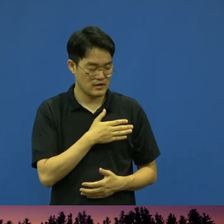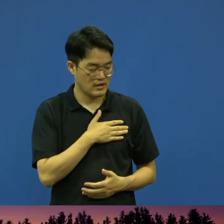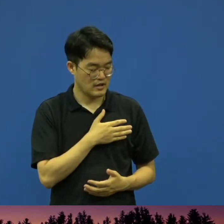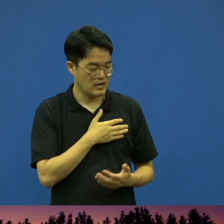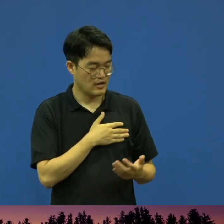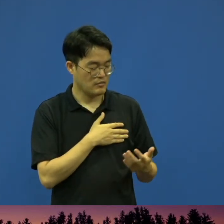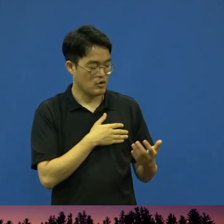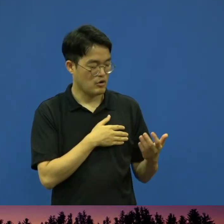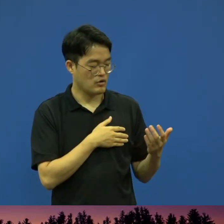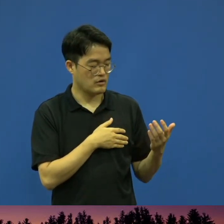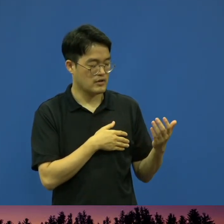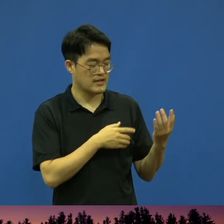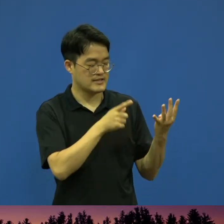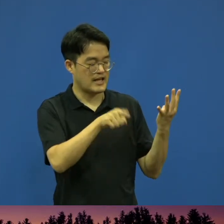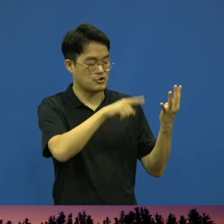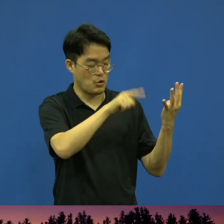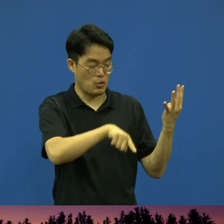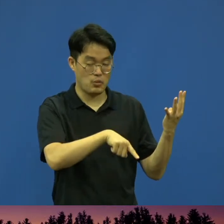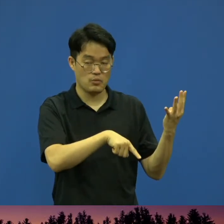동생이었습니다.